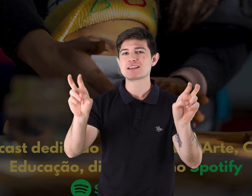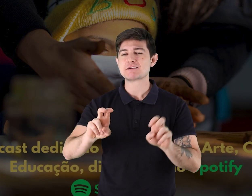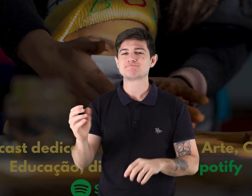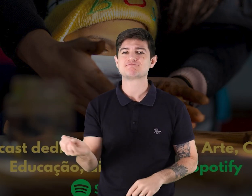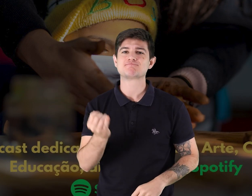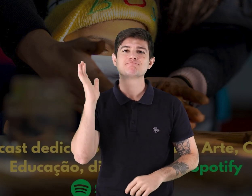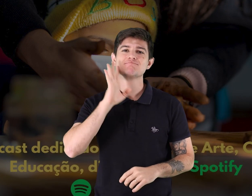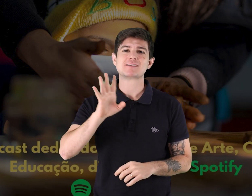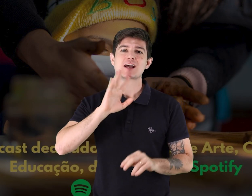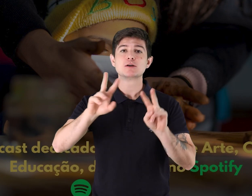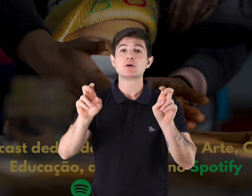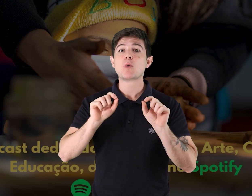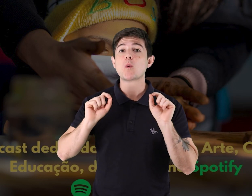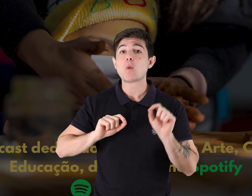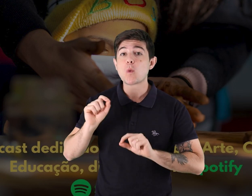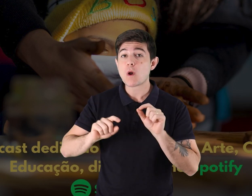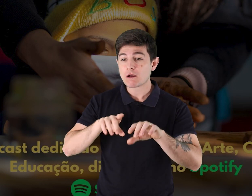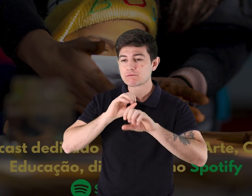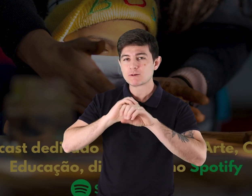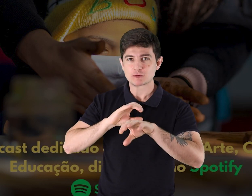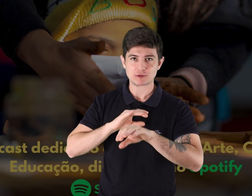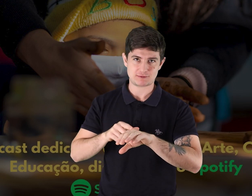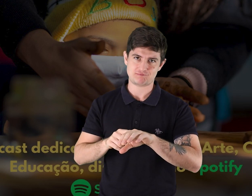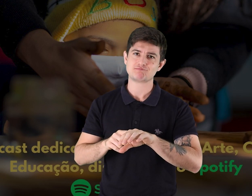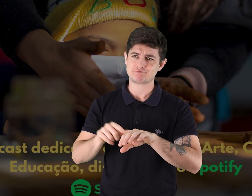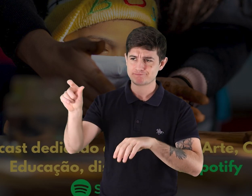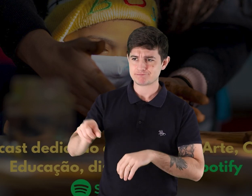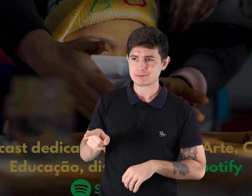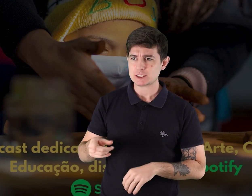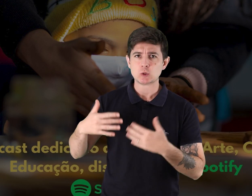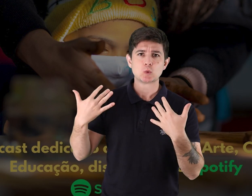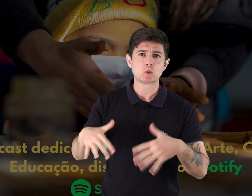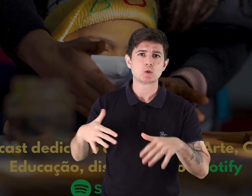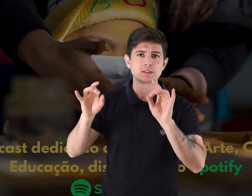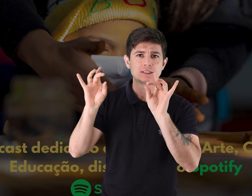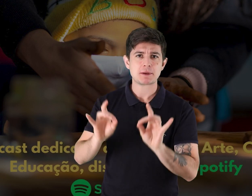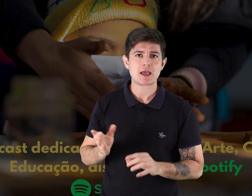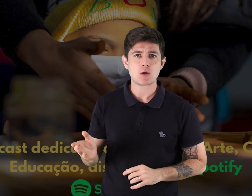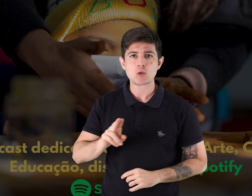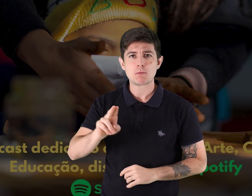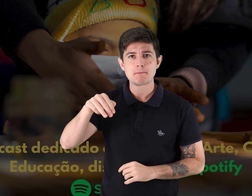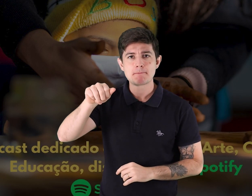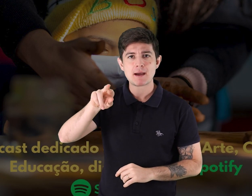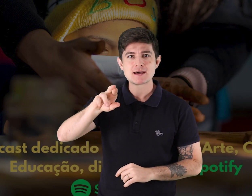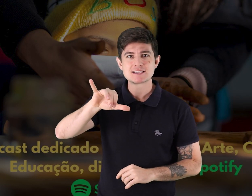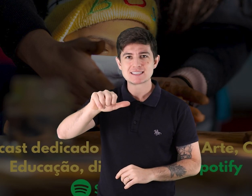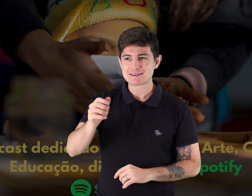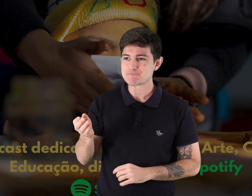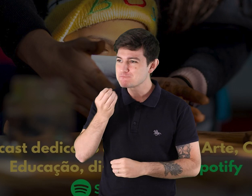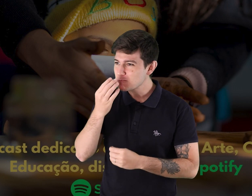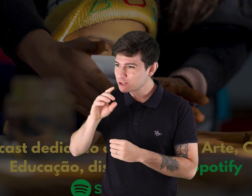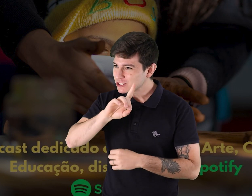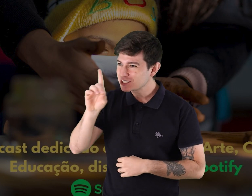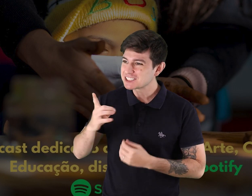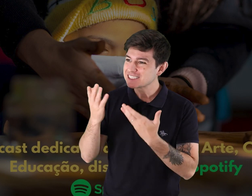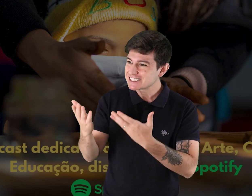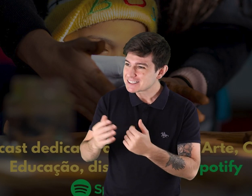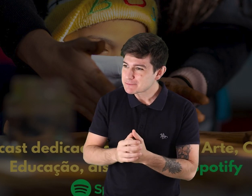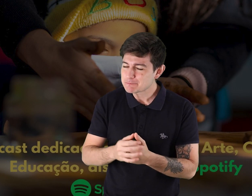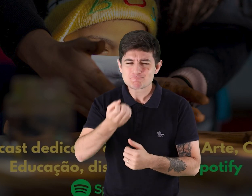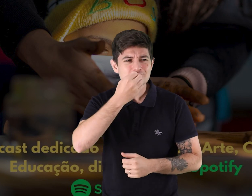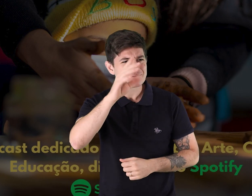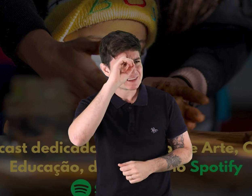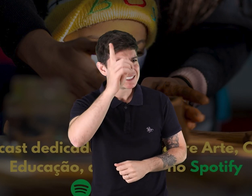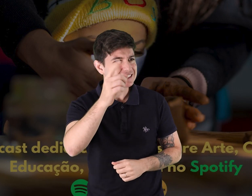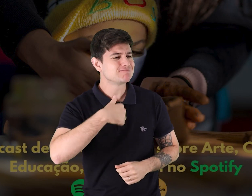hoje, pessoal, num tema muito interessante, que é a educação. Uma pessoa especialista nisso, que é a Márcia. Márcia, bom